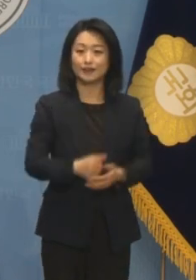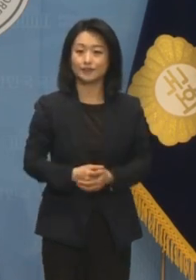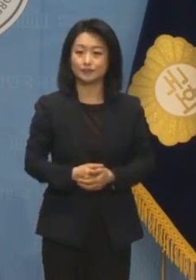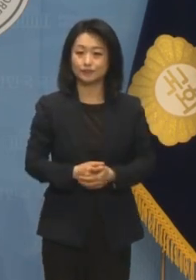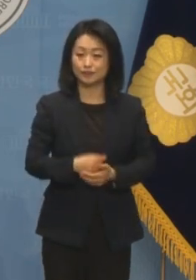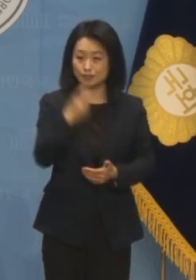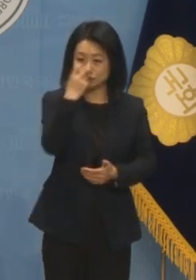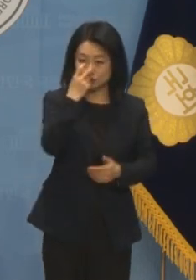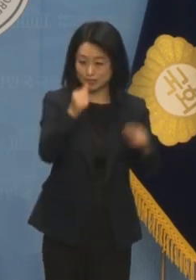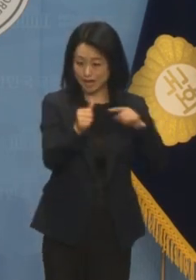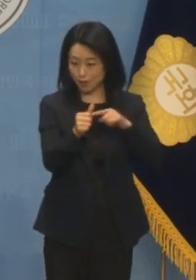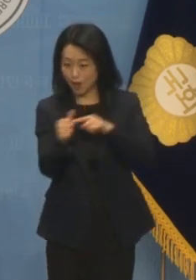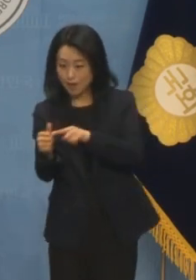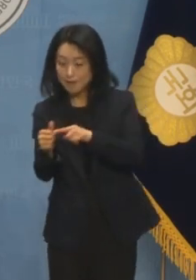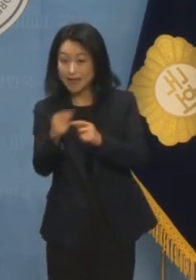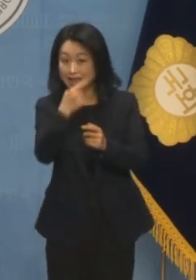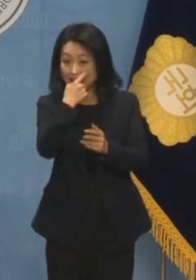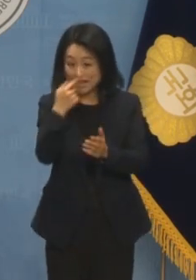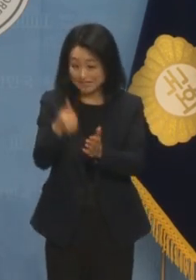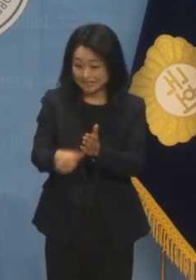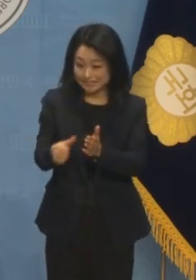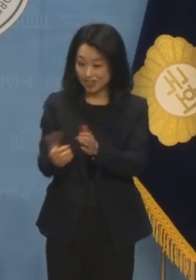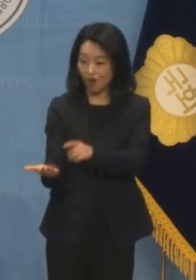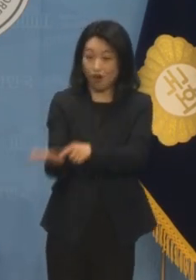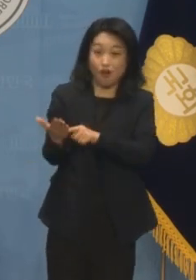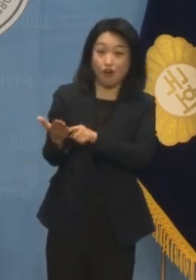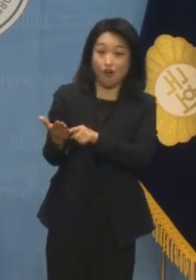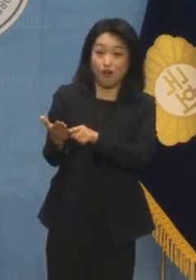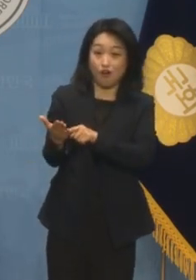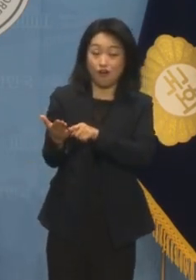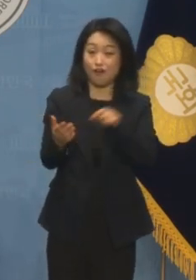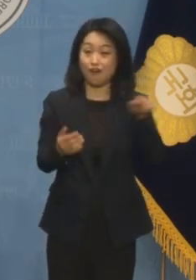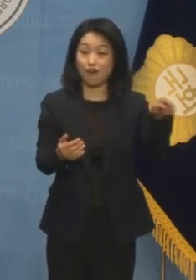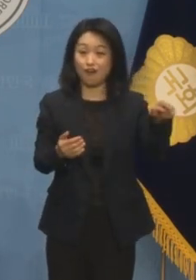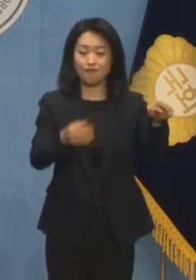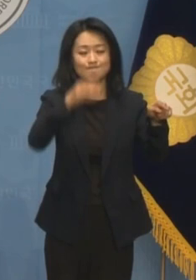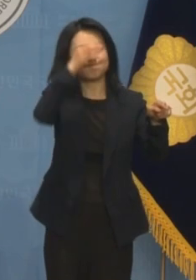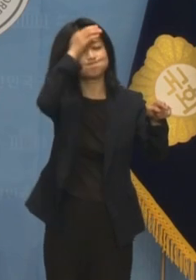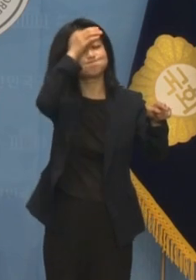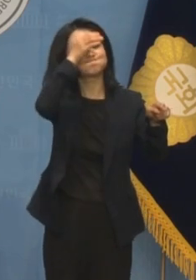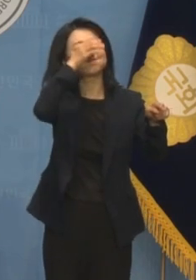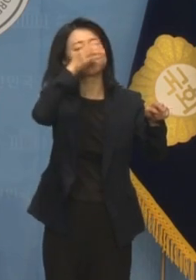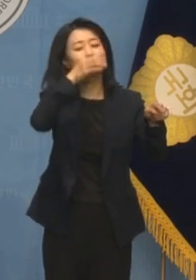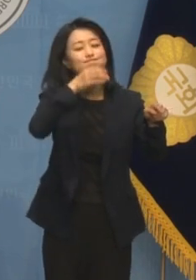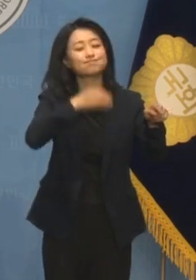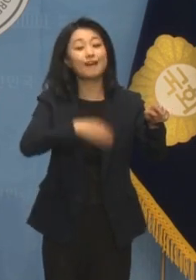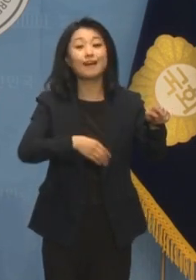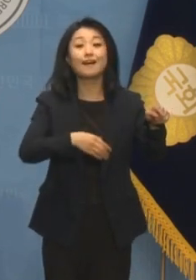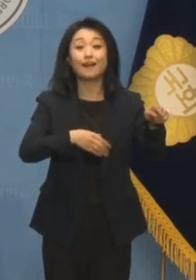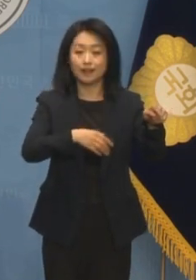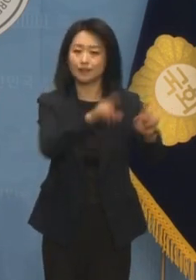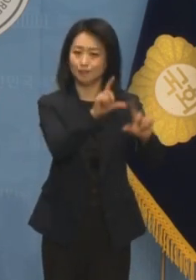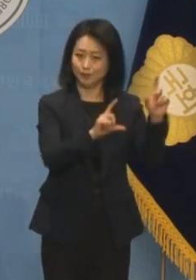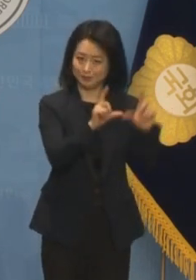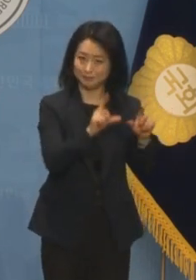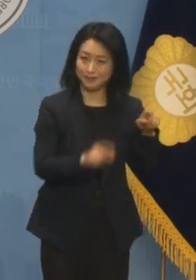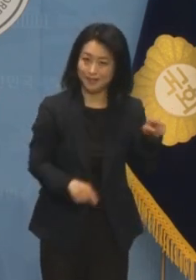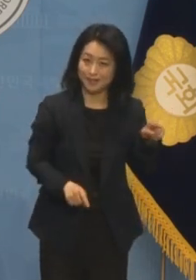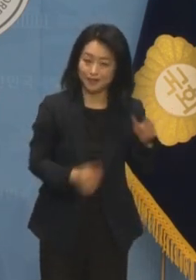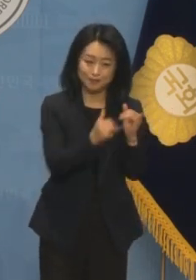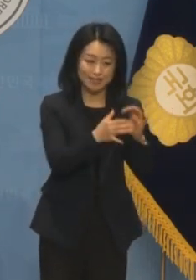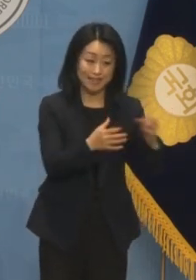수사외압 박 증거가 드러났 눈한번 짝하지 않고면 몰수로 일관하는